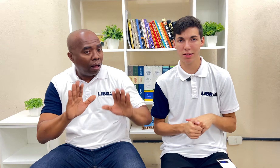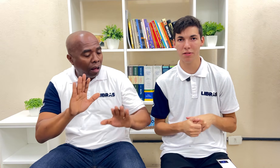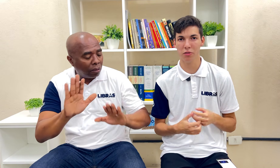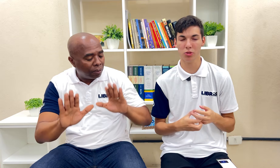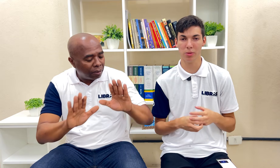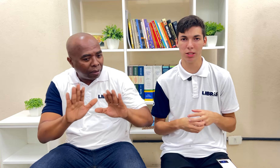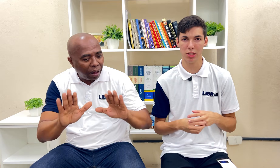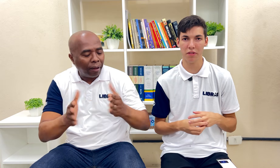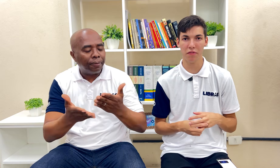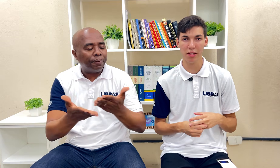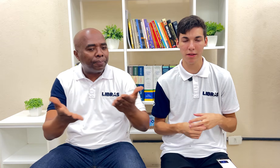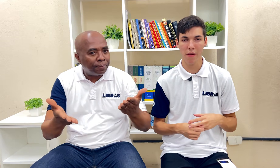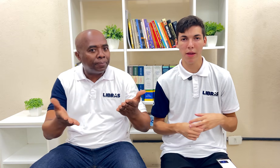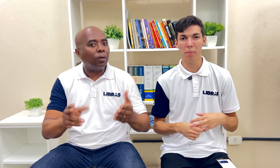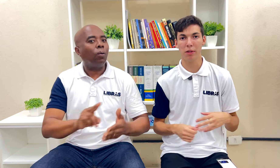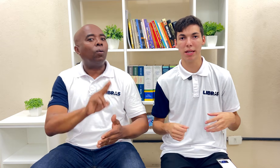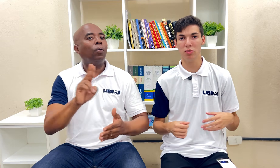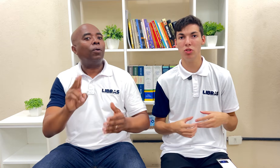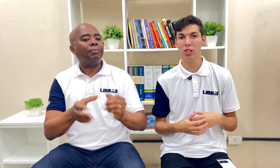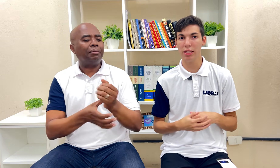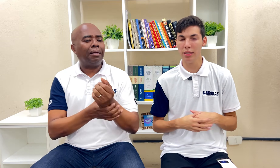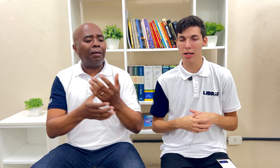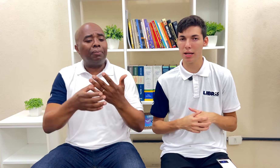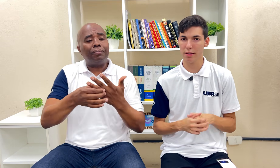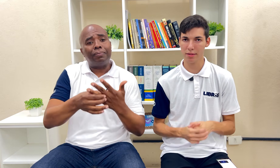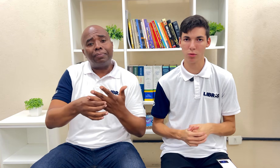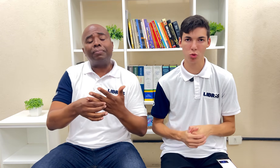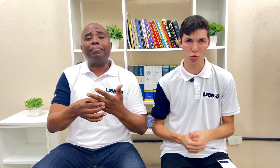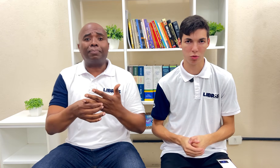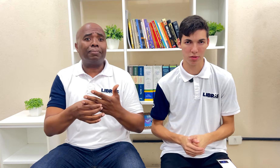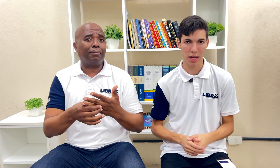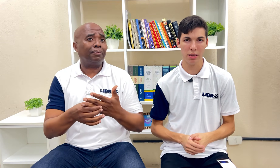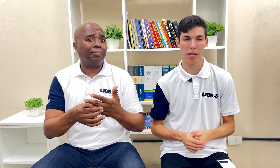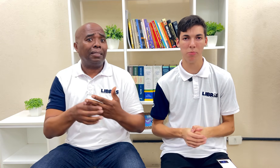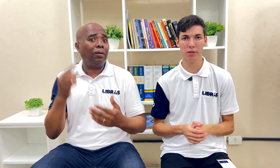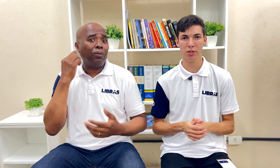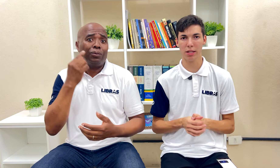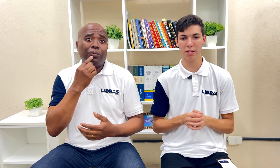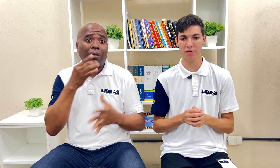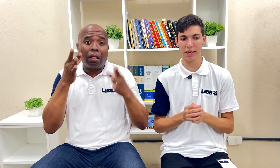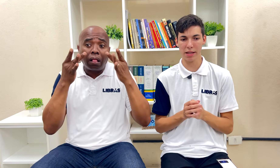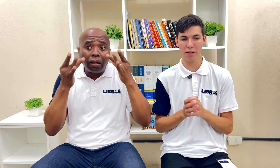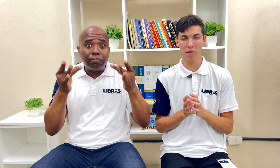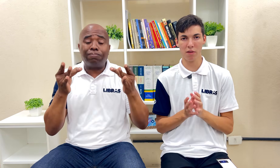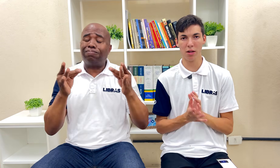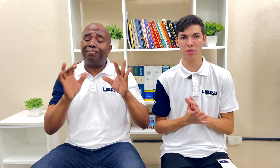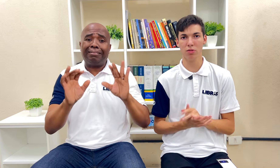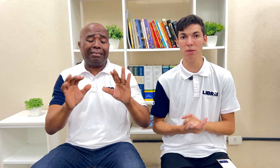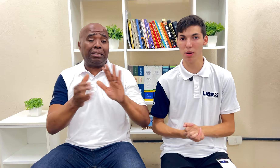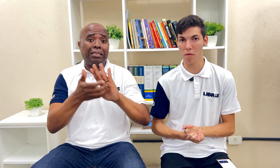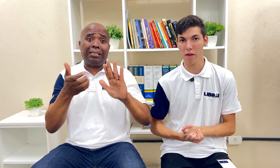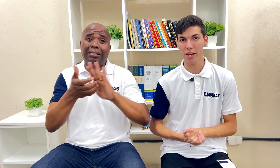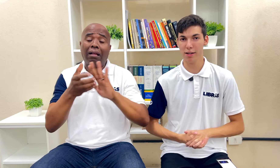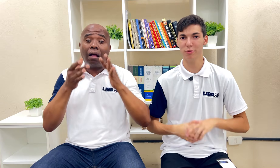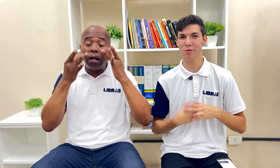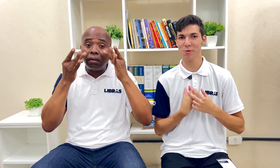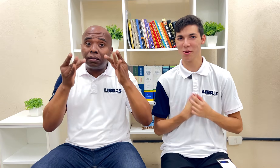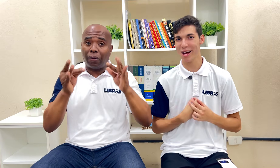se for muito chamativo evita, porque isso tira a atenção dos surdos, tá? E é importante que eles fiquem focados na sua mão e não no seu colar,